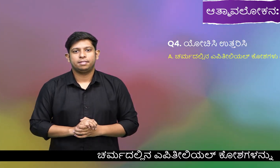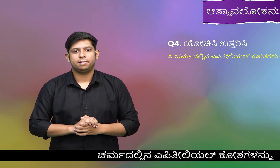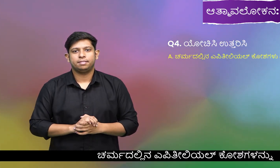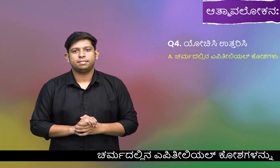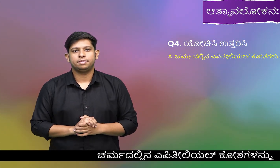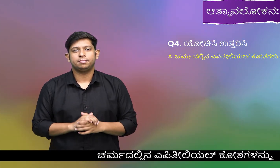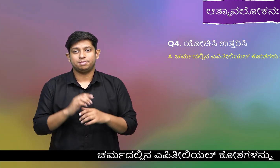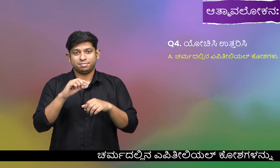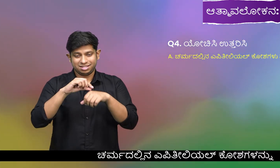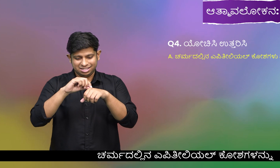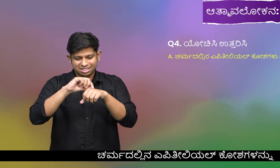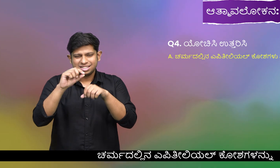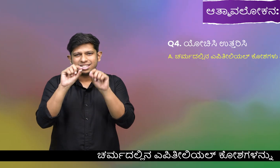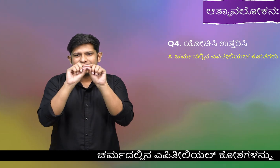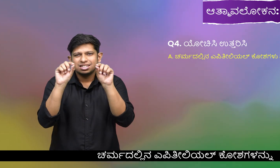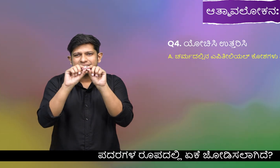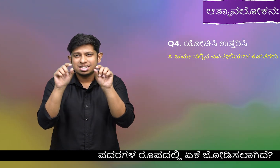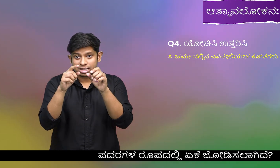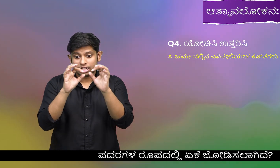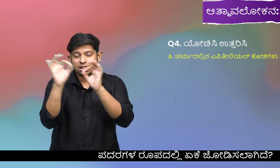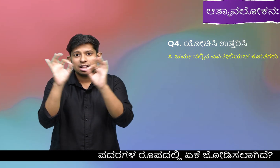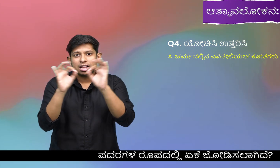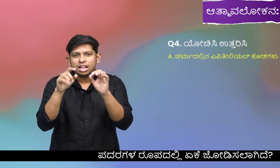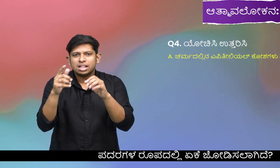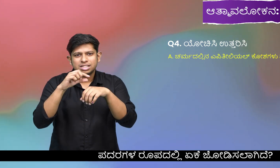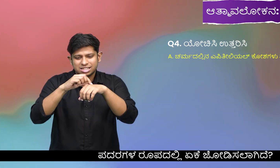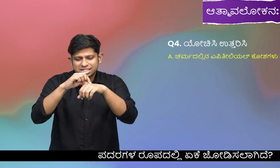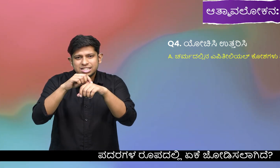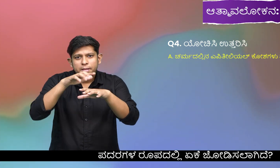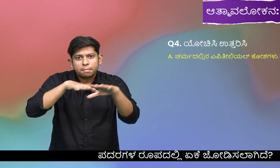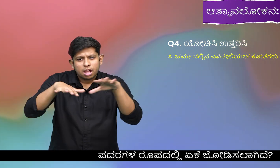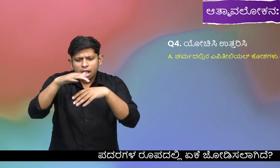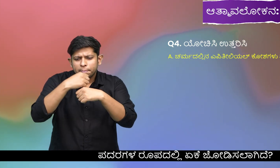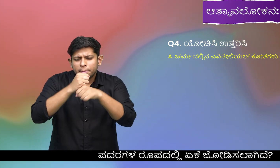ಚರ್ಮದಲ್ಲಿನ ಎಪಿಥಿಯಲ್ ಕೋಶಗಳನ್ನು ಪದರಗಳ ರೂಪದಲ್ಲಿ ಏಕೆ ಜೋಡಿಸಲಾಗಿದೆ?